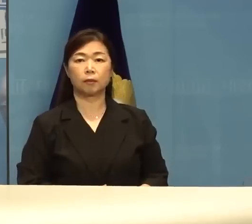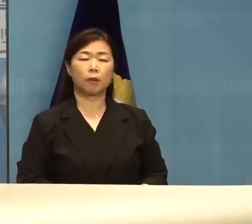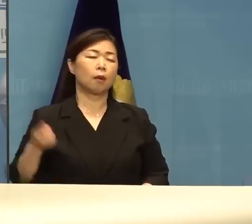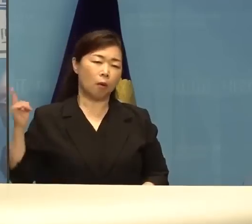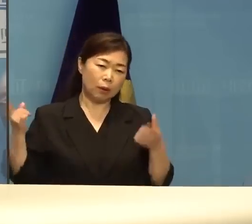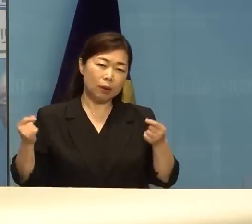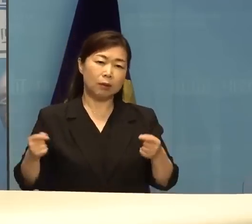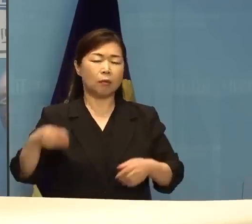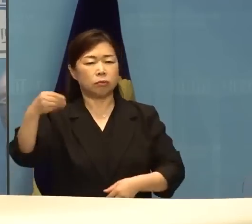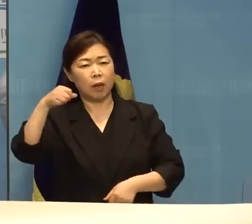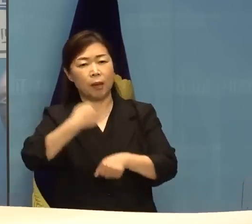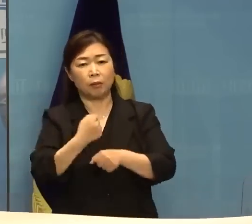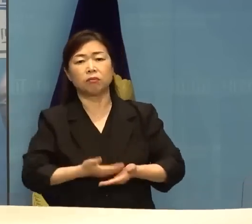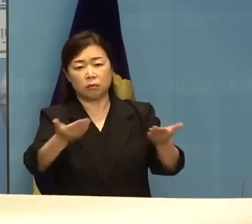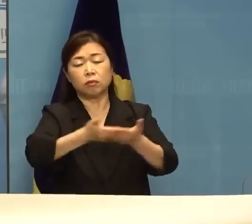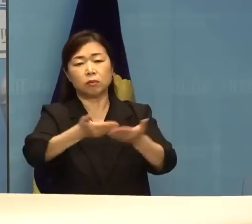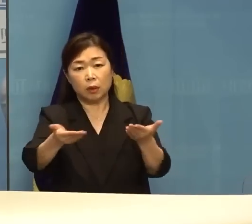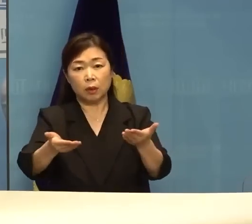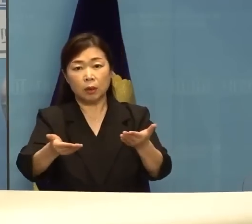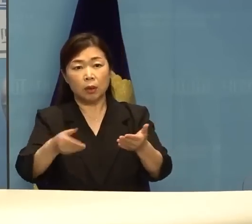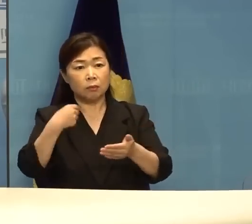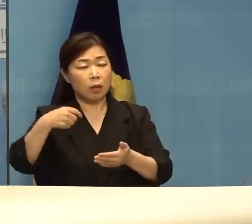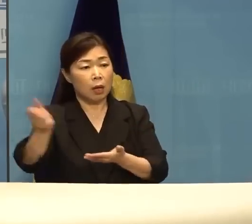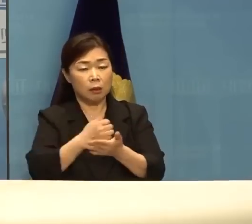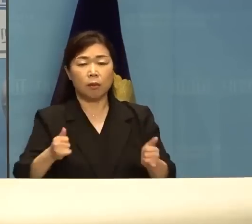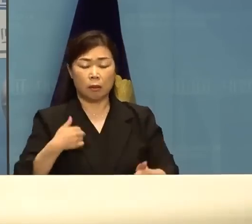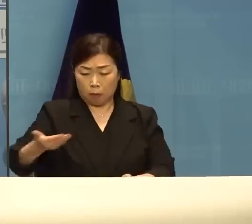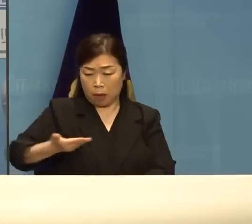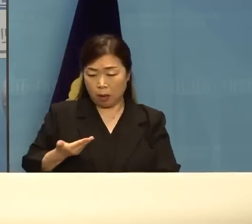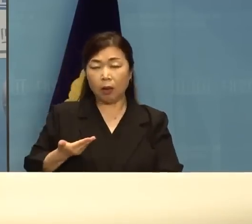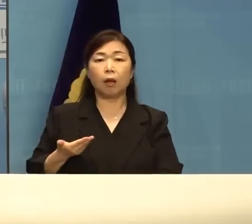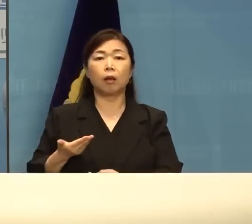이런 부채를 만들어서 나눠주고 있습니다. 이런 부채 받은 사람들이 많습니다. 저도 받았습니다.